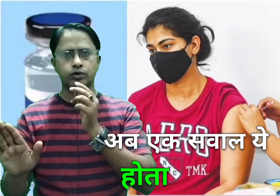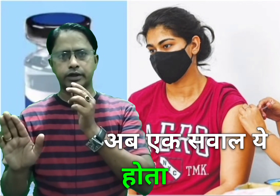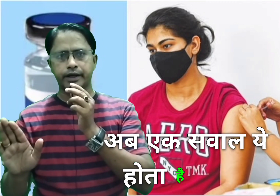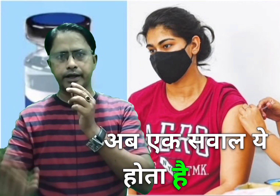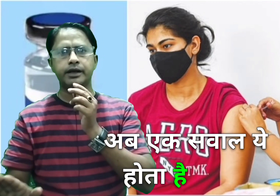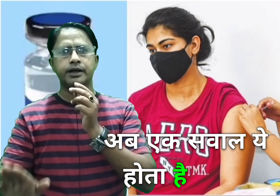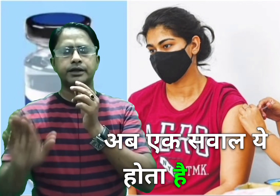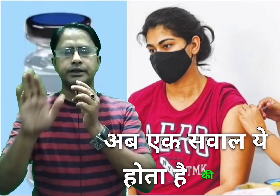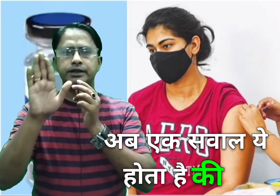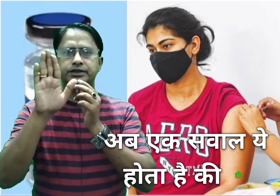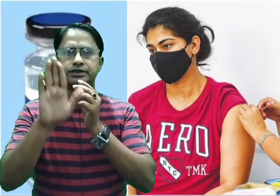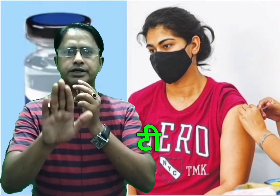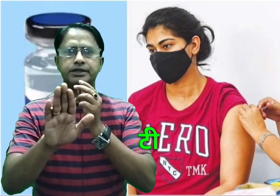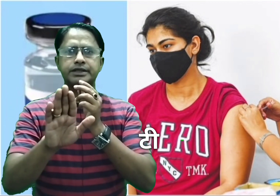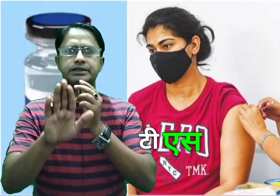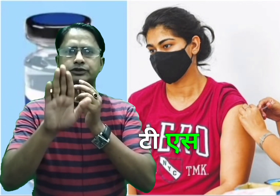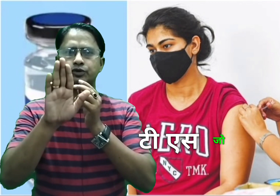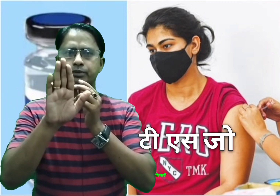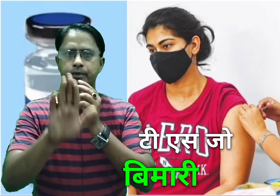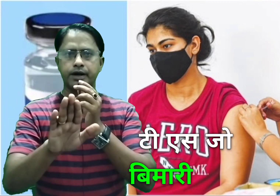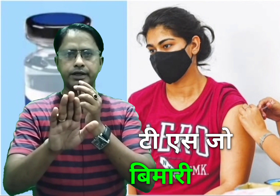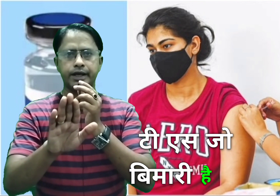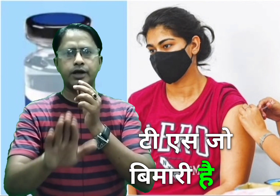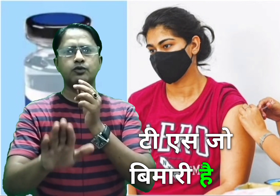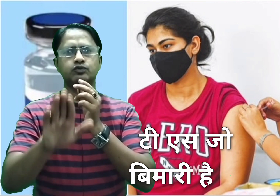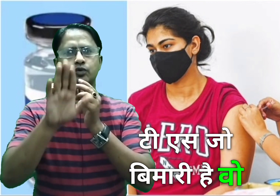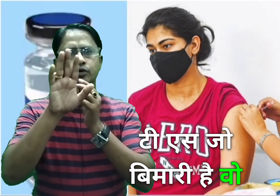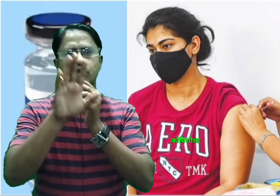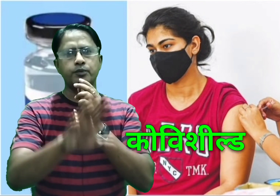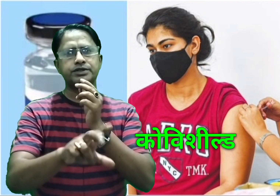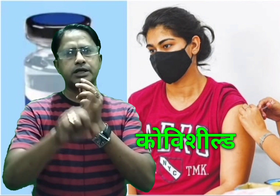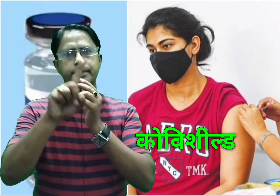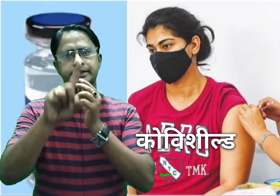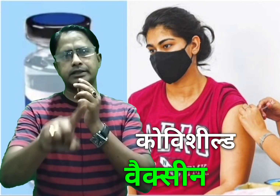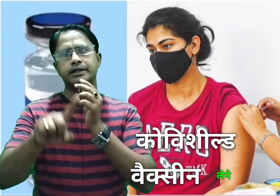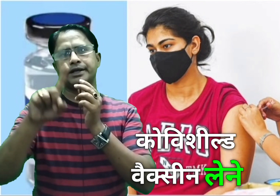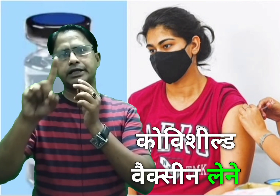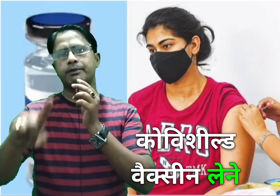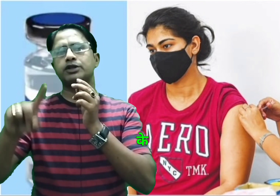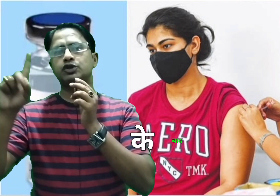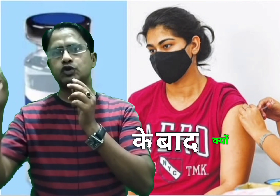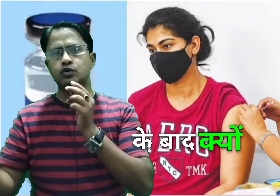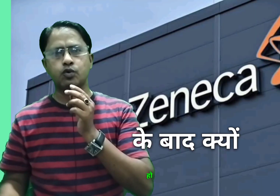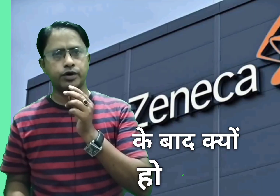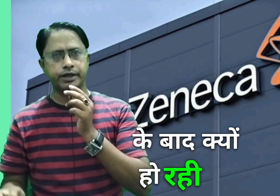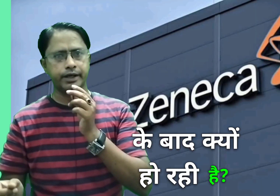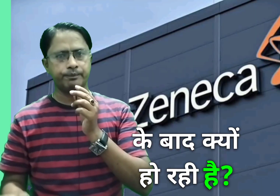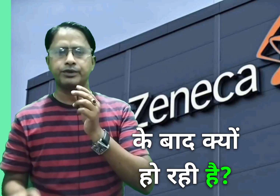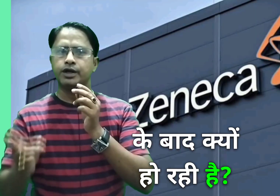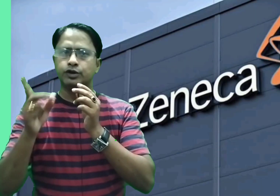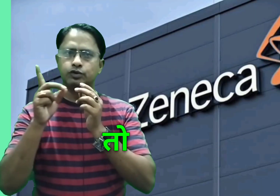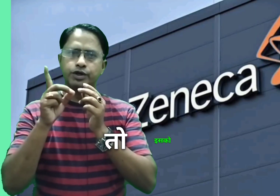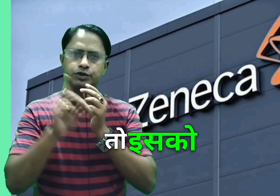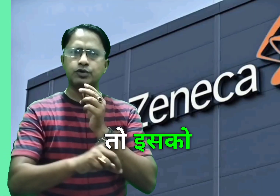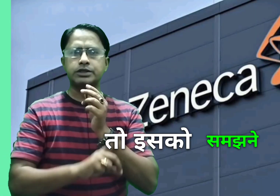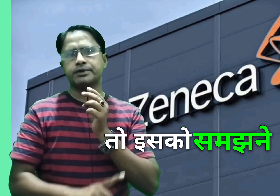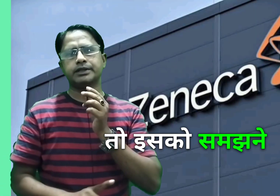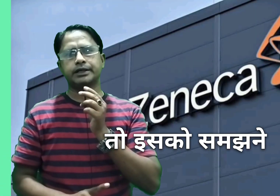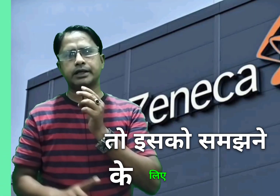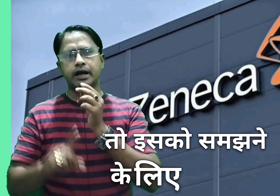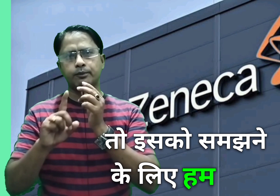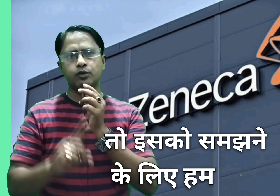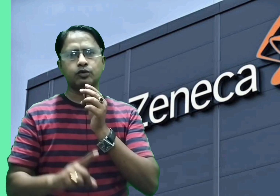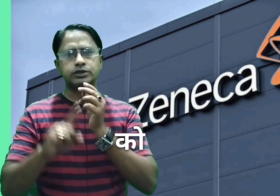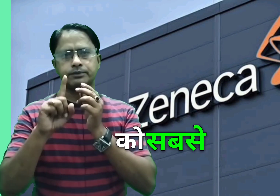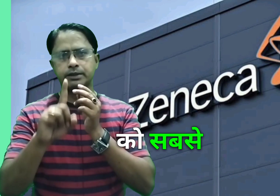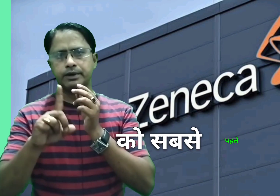ये होता है कि TTS जो बीमारी है वो कोविशील्ड वैक्सीन लेने के बाद क्यों हो रही है। तो इसको समझने